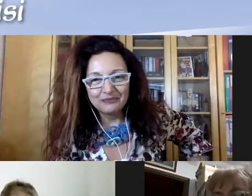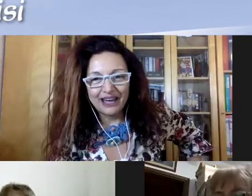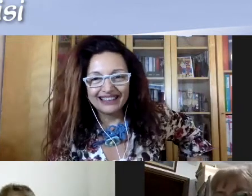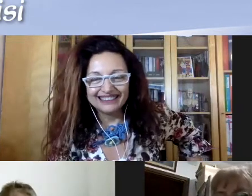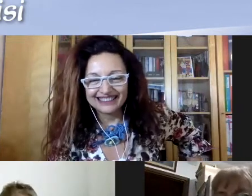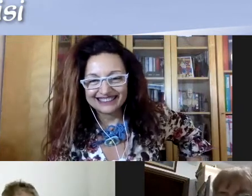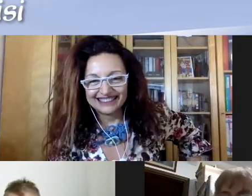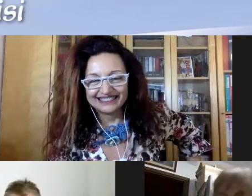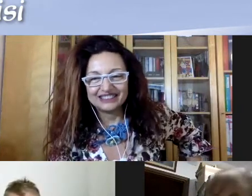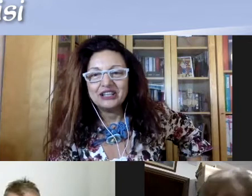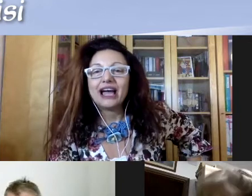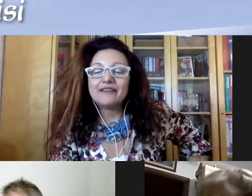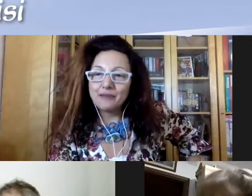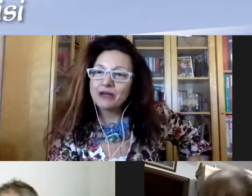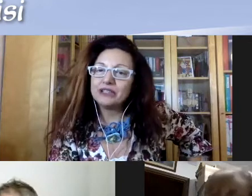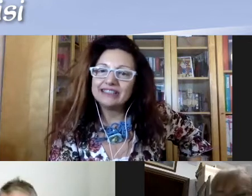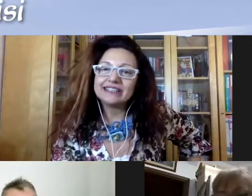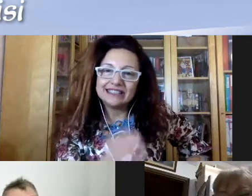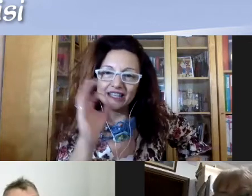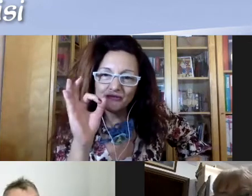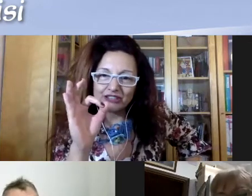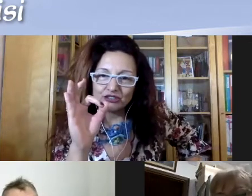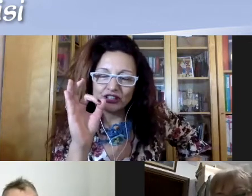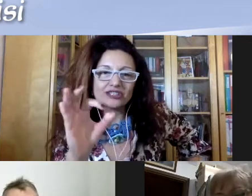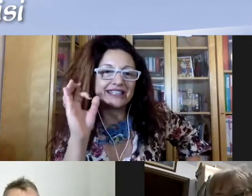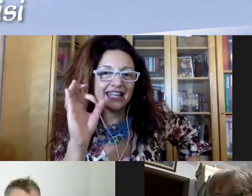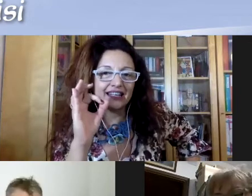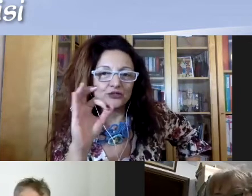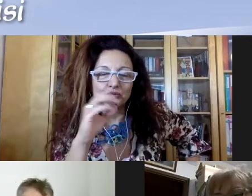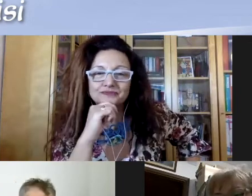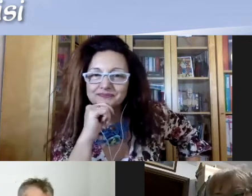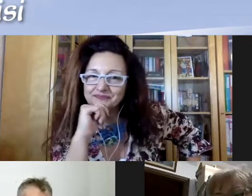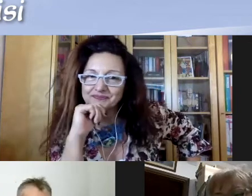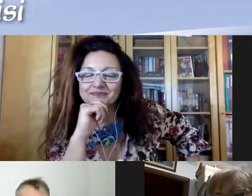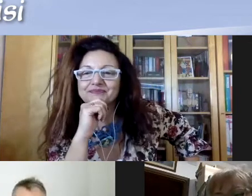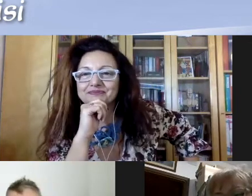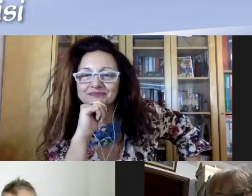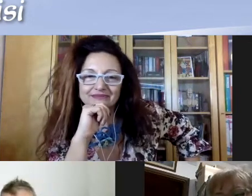nozze. Che belli che siete. Vabbè, quindi il desiderio è il viaggio di nozze. Daniele, tu?